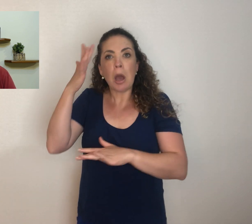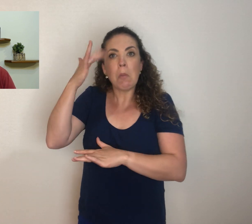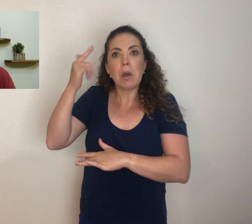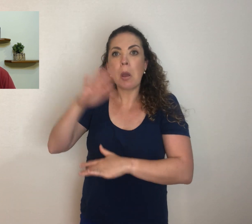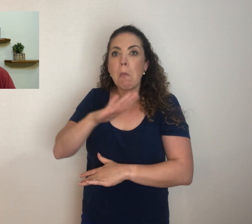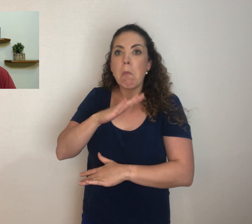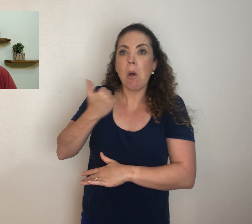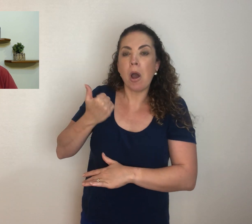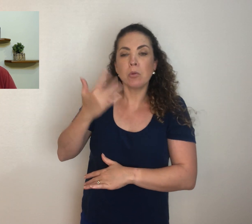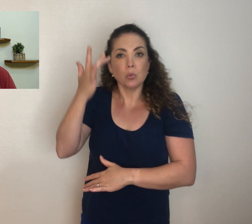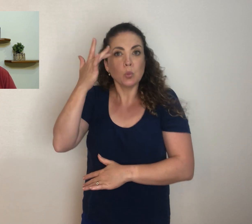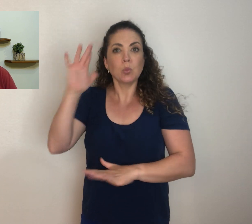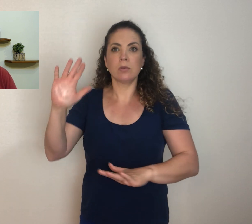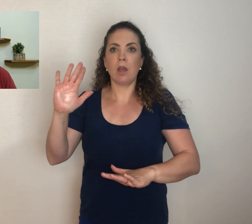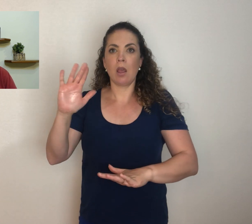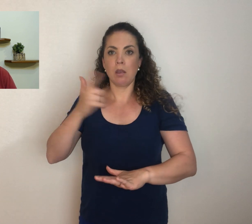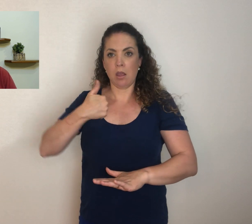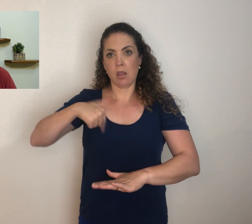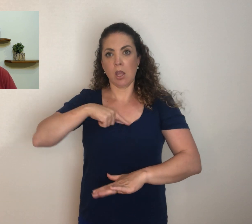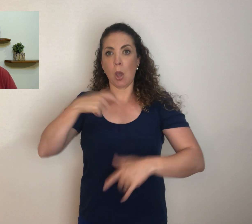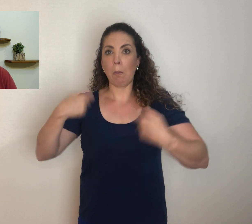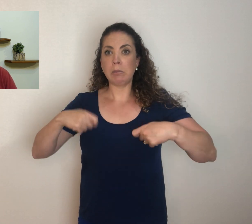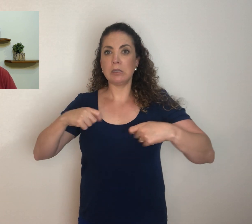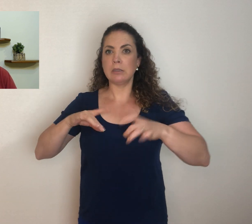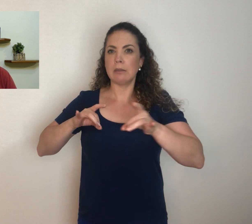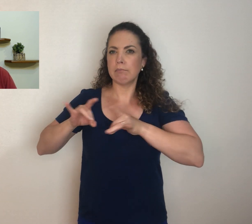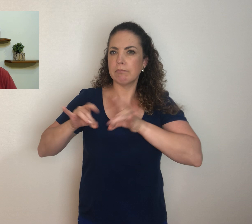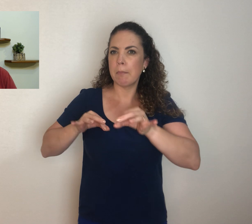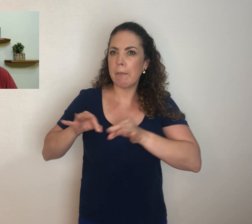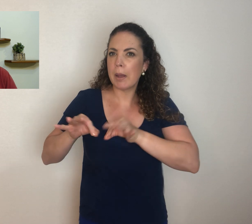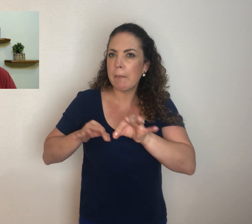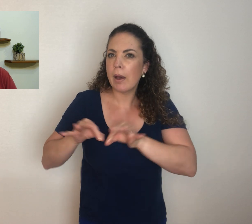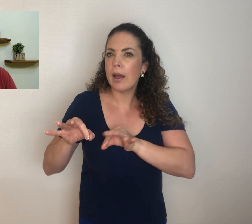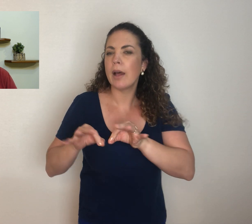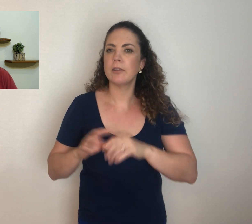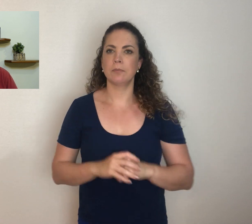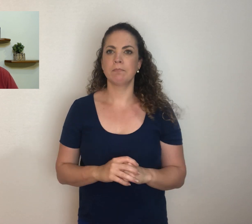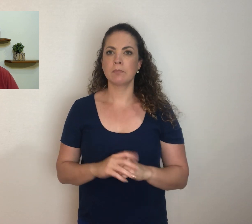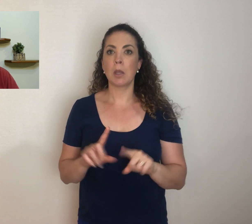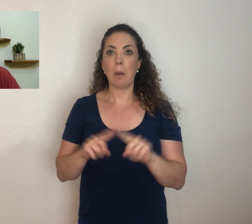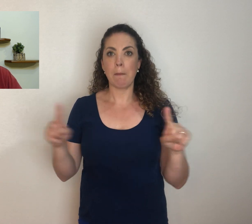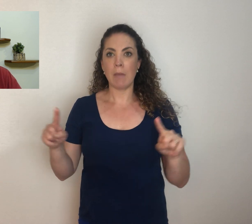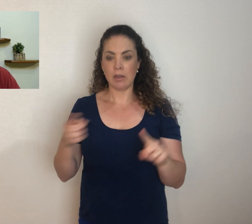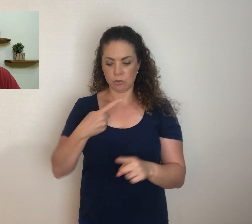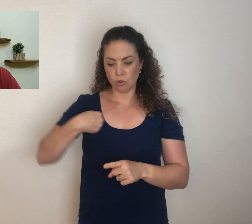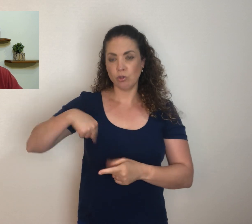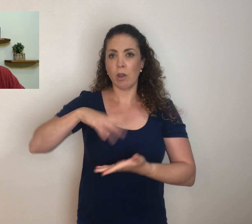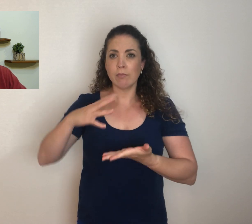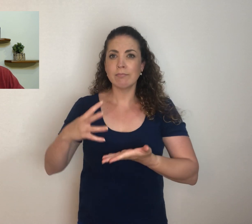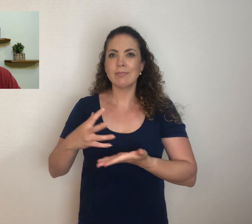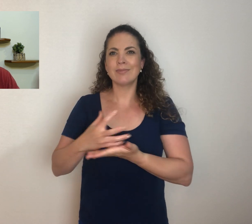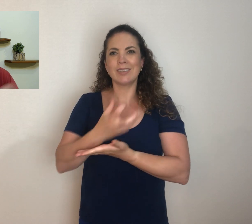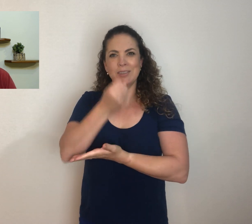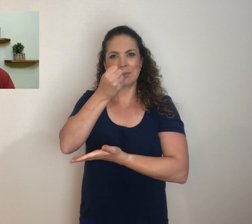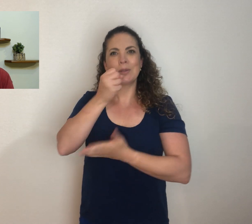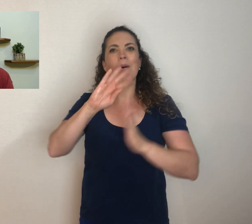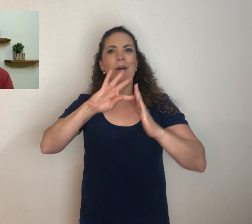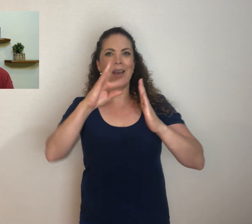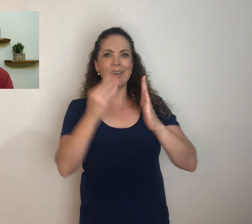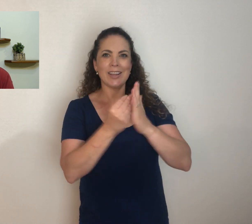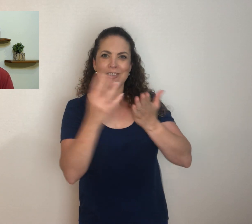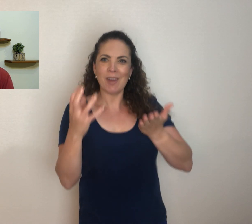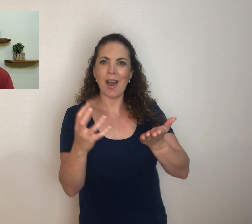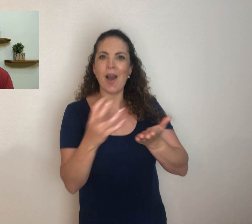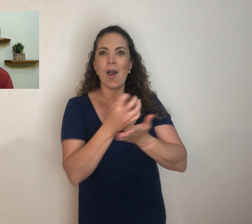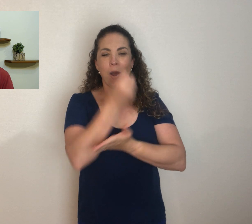Mas a vinda mesmo do Senhor e nossa união com Ele só ocorrerão após a apostasia e a manifestação